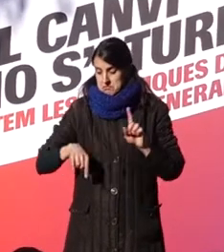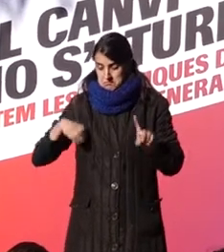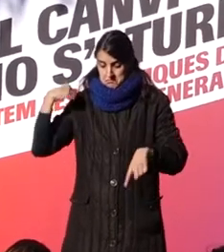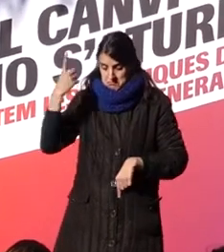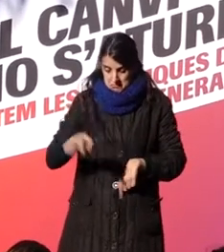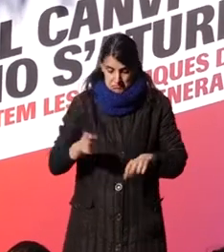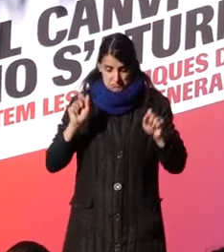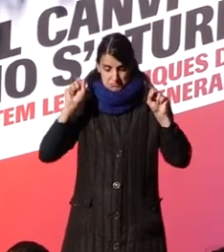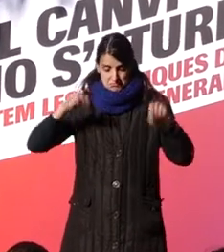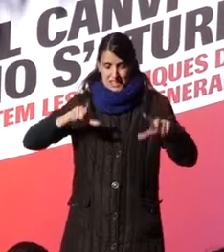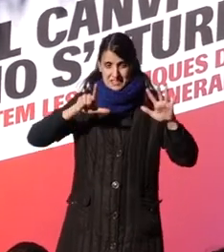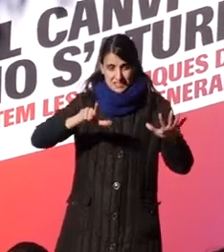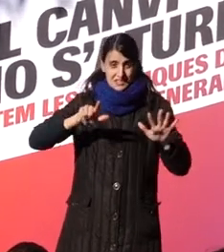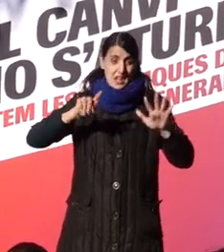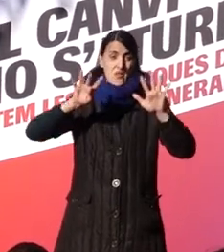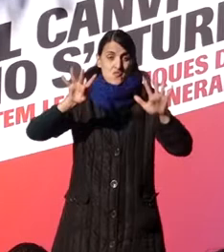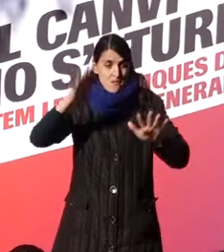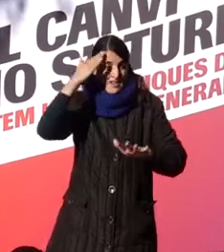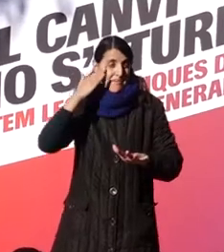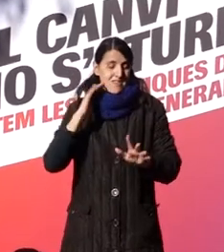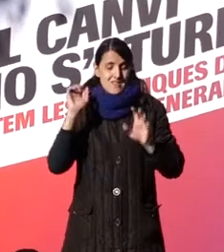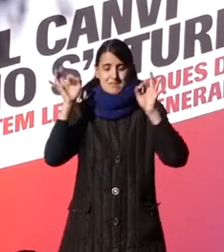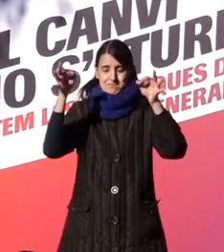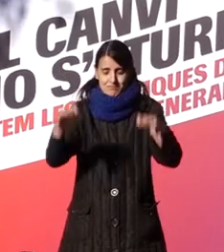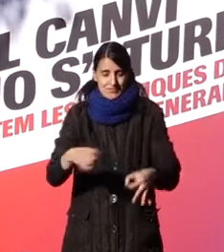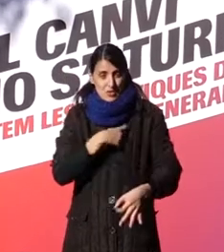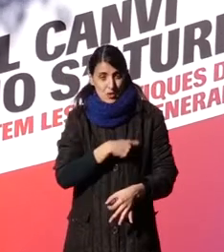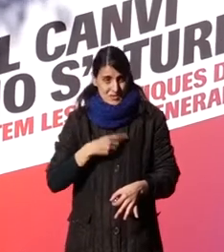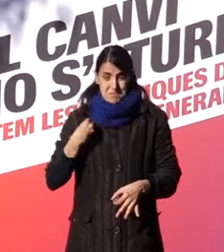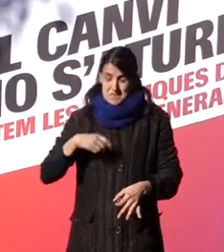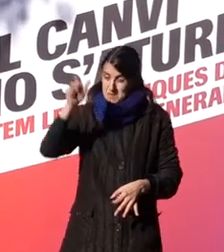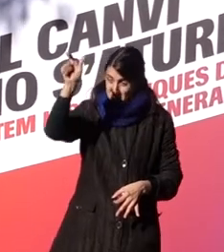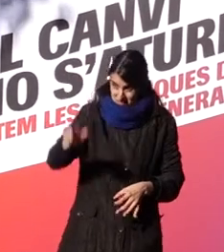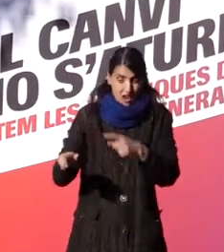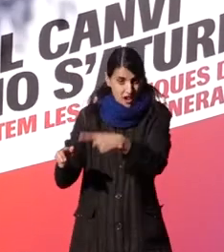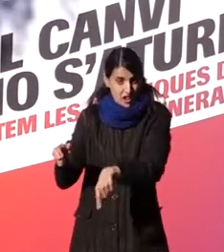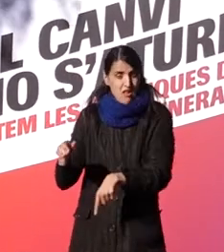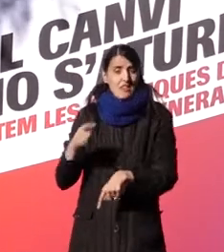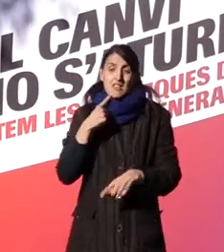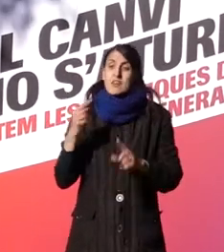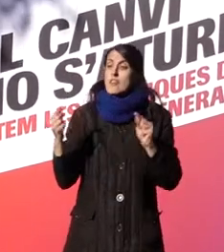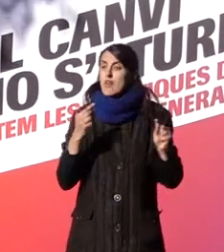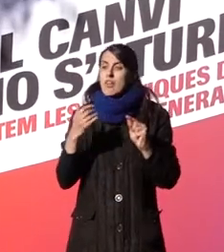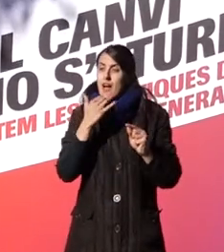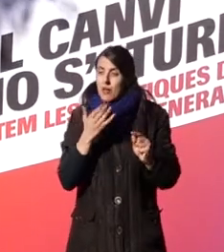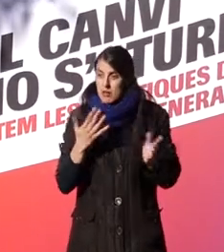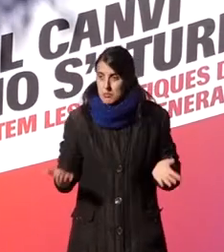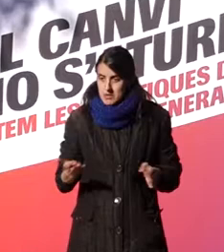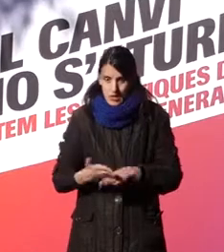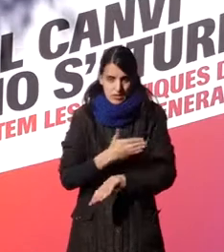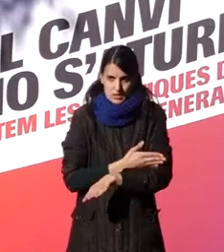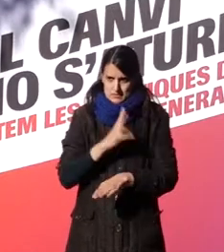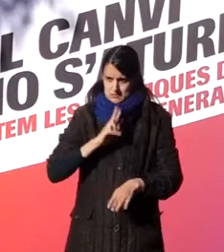levanté a las siete a las nueve de la mañana estaba en la comisión llegamos a la comisión estaba y el susodicho y me dice bueno podemos negociar algo le dije bueno planteamiento